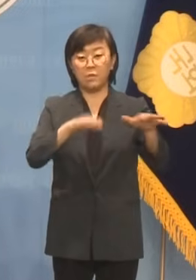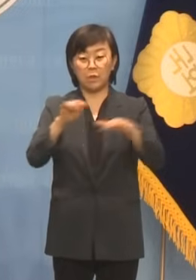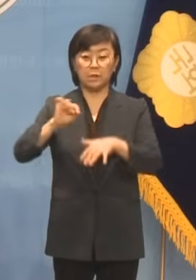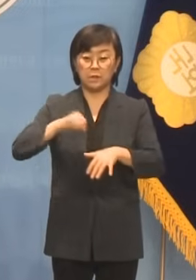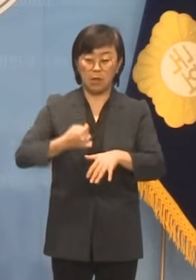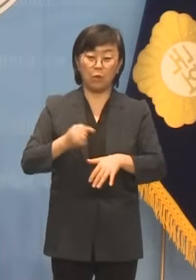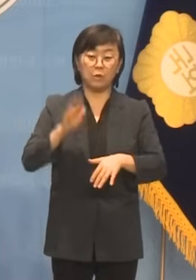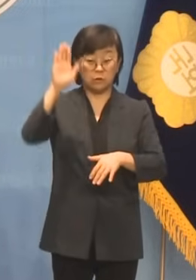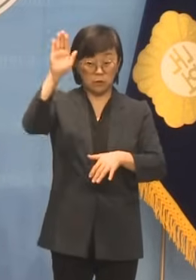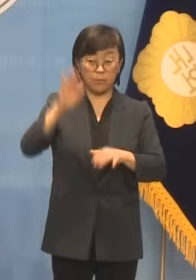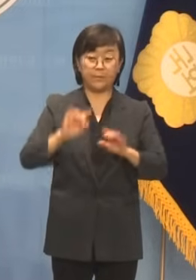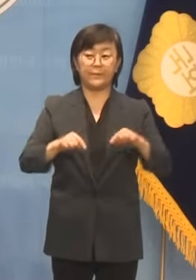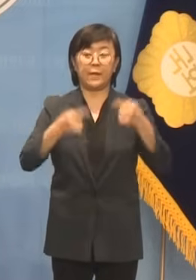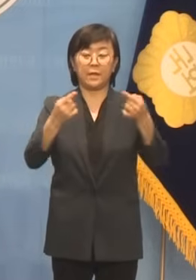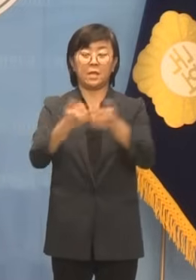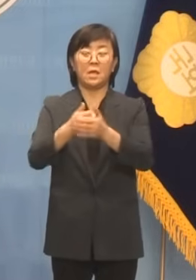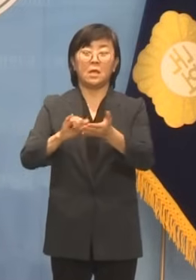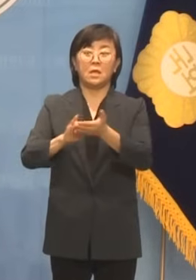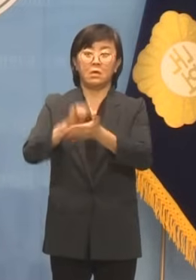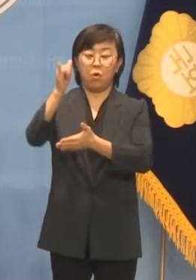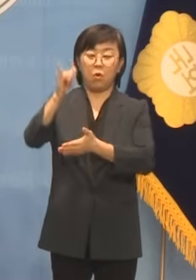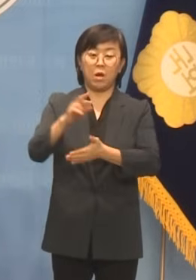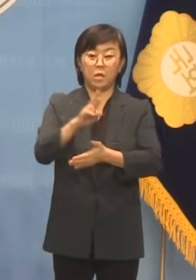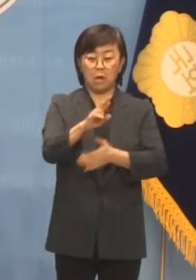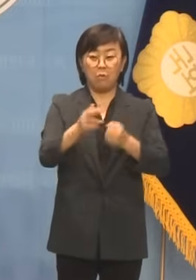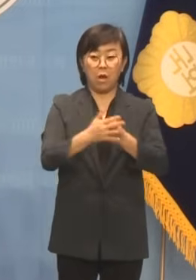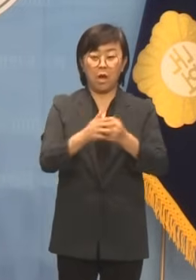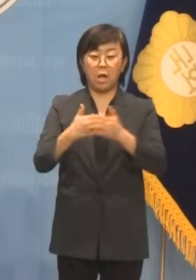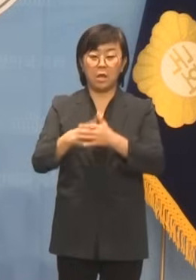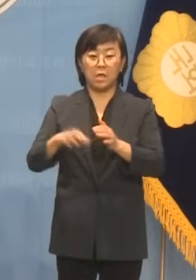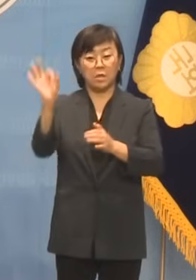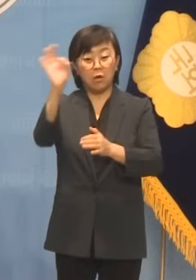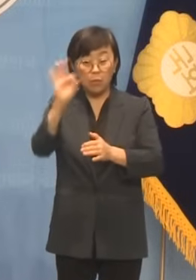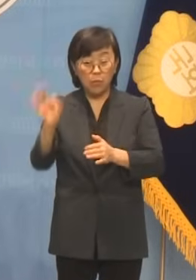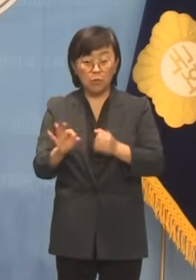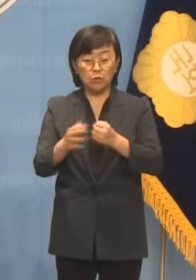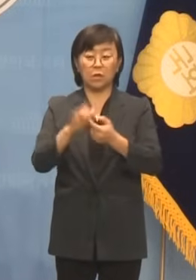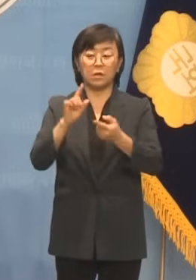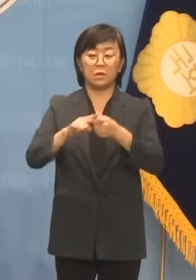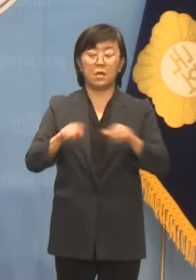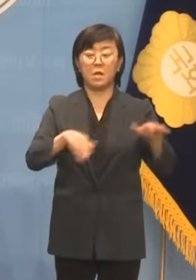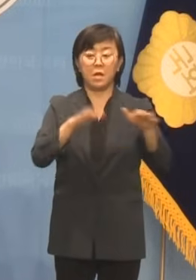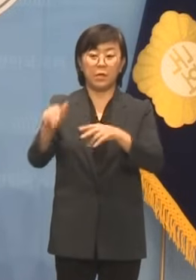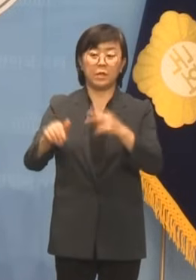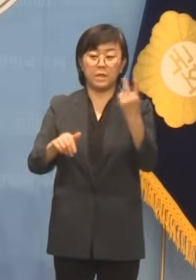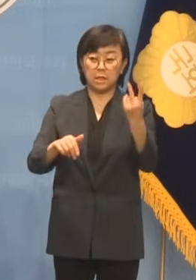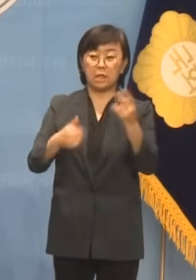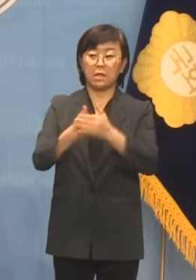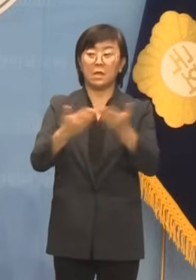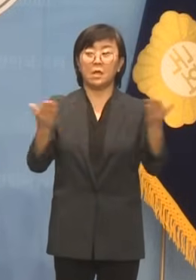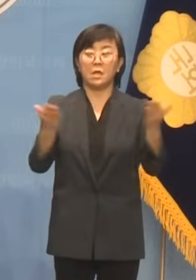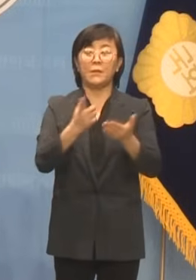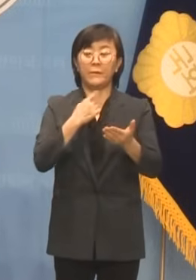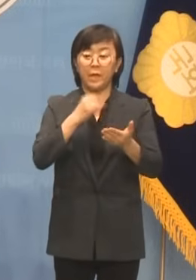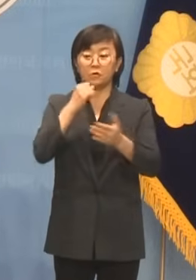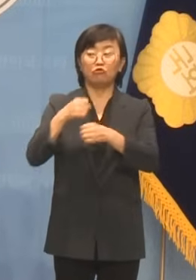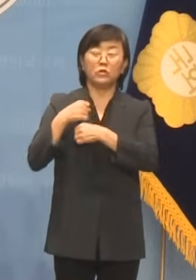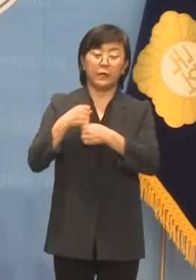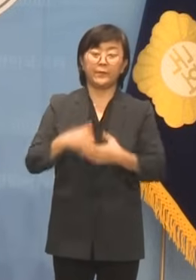자원 입대하였습니다. 김포와 강화, 연평도와 백령도에 걸쳐 있는 해병 2사단에서 근무하기도